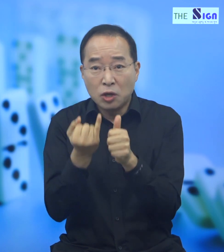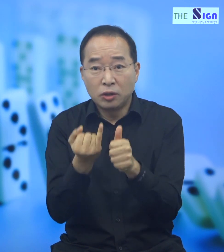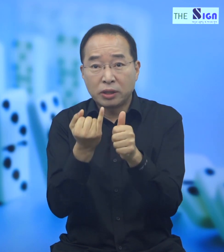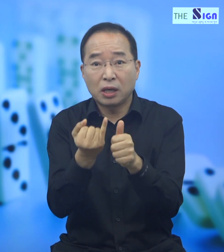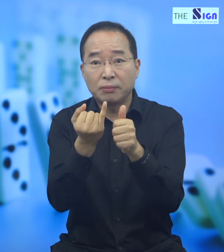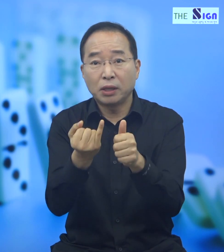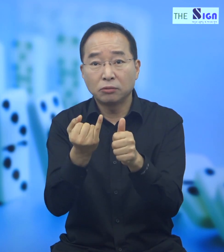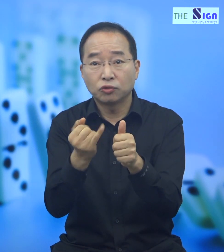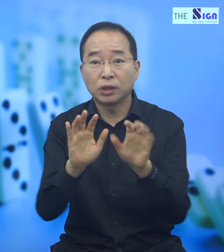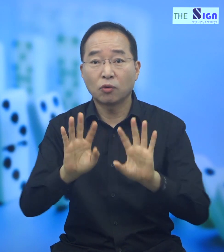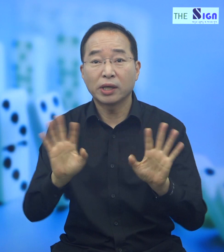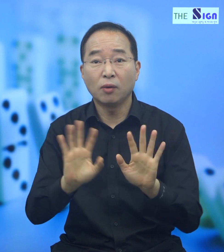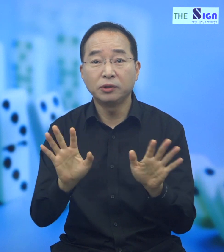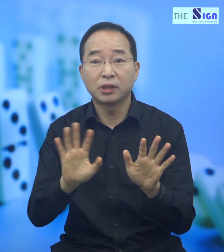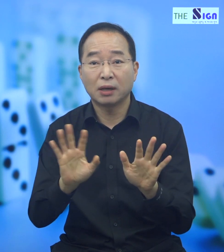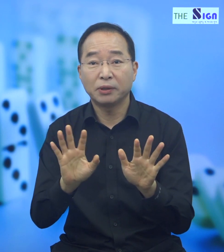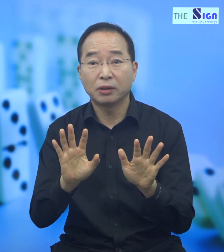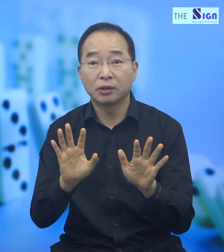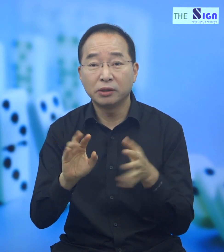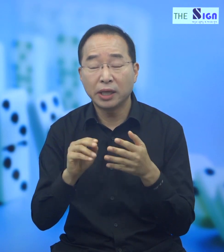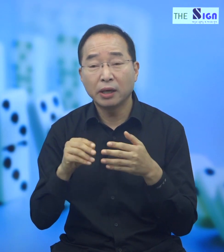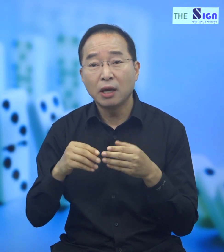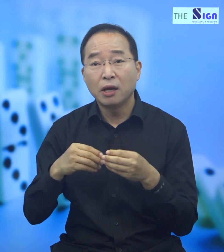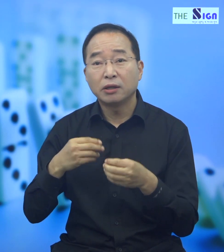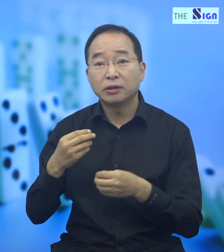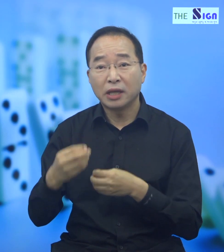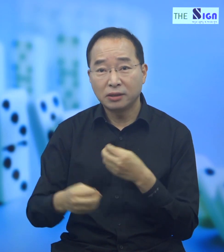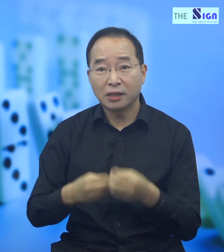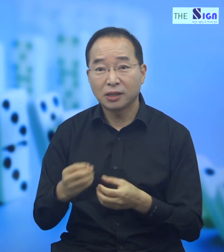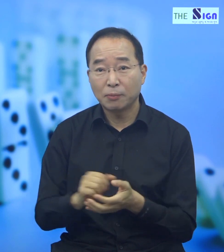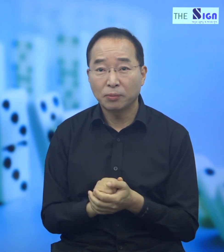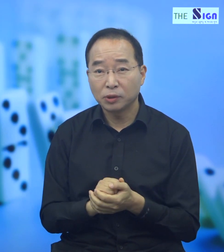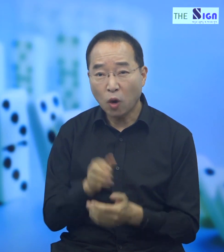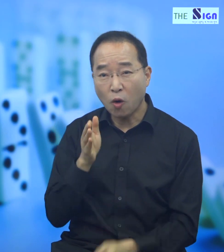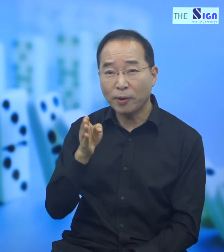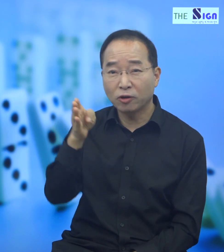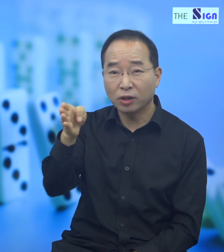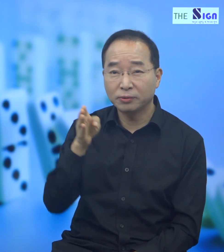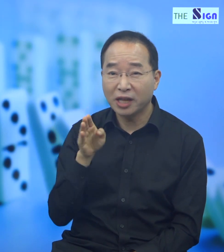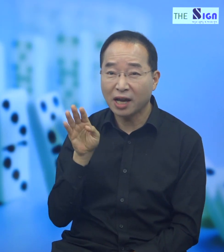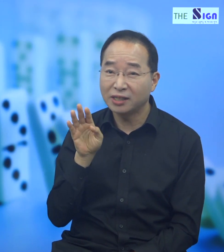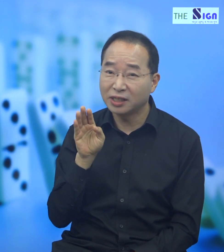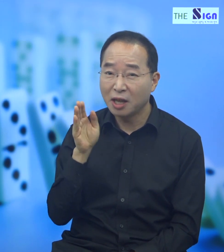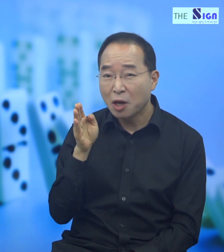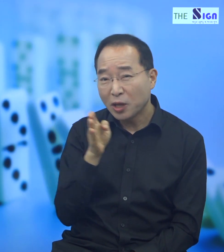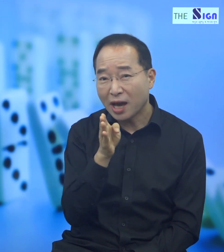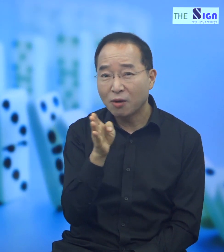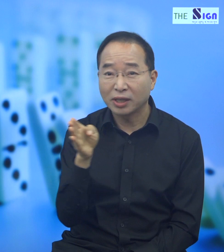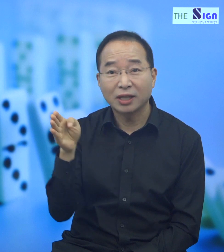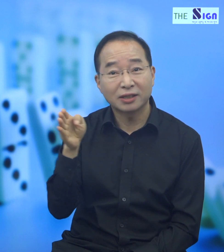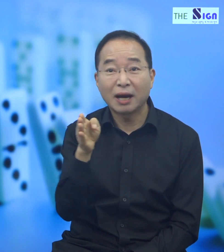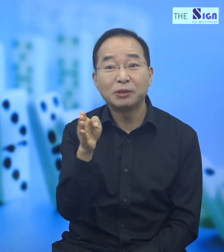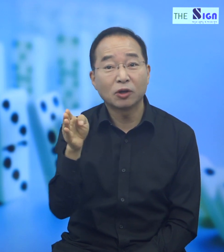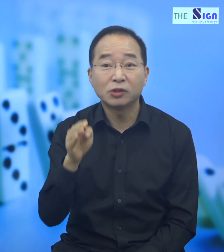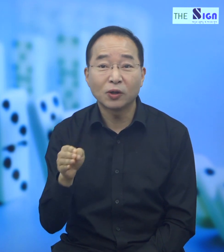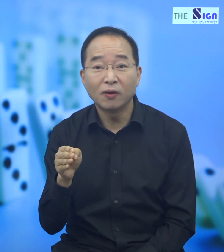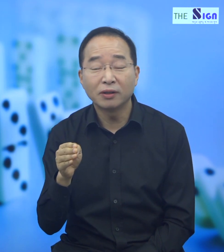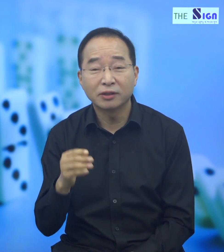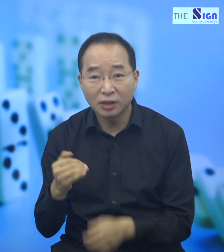이렇게 가면 두 사람 관계 없는 사람이에요. 그런데 데이트하는 사람 보면 똑바로 걷기보다 약간 왔다 갔다 하면서 걷죠. 그러다